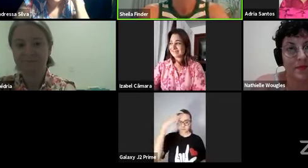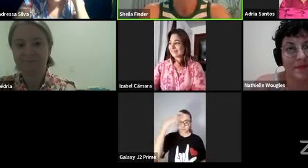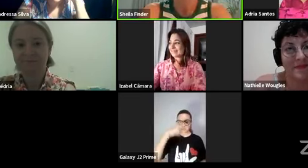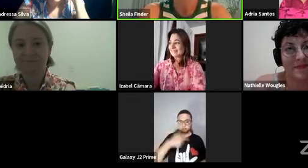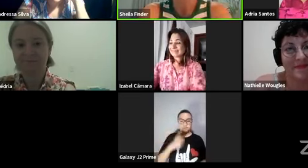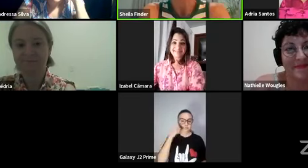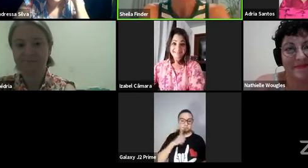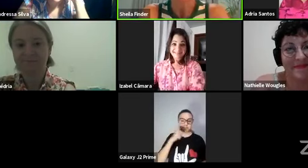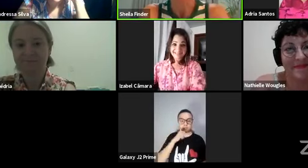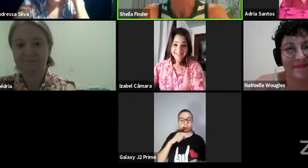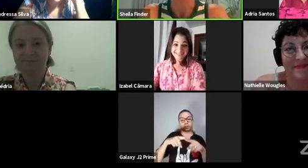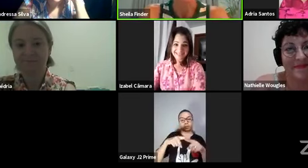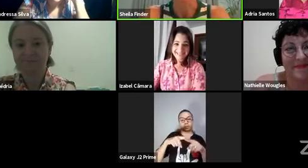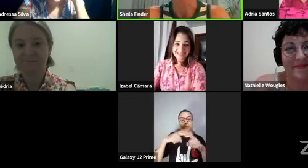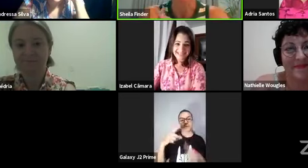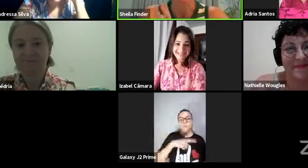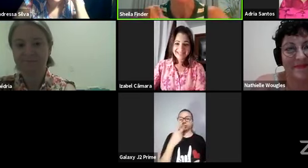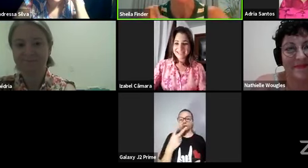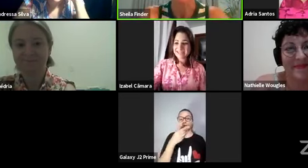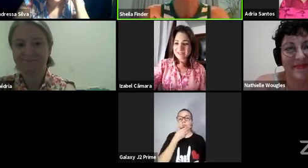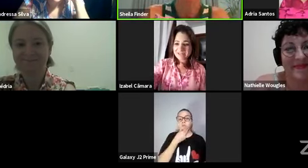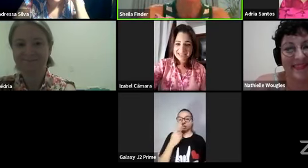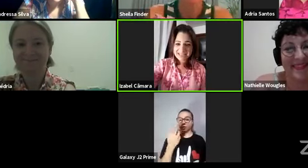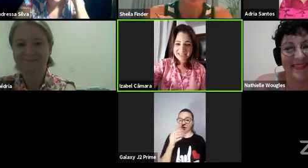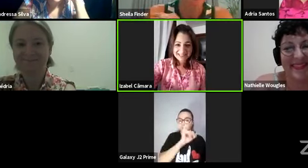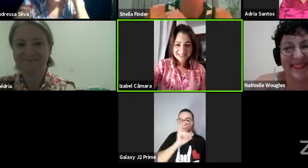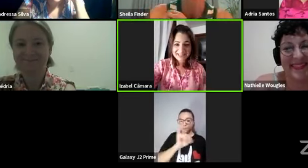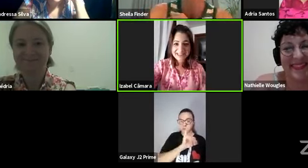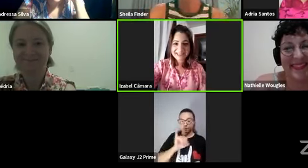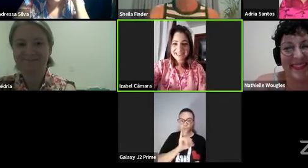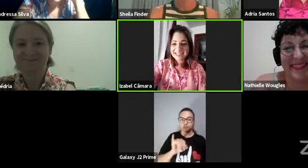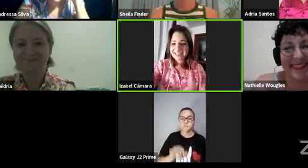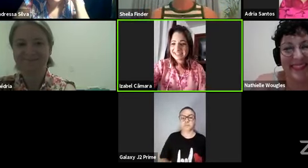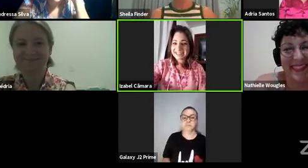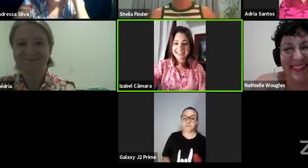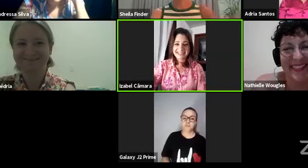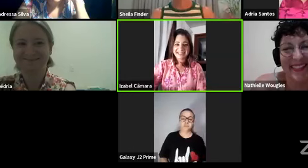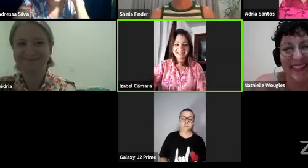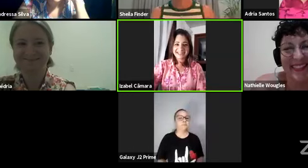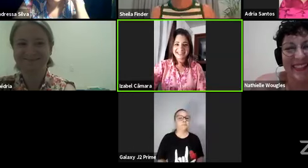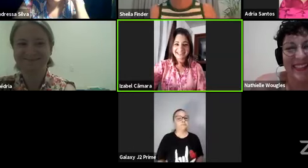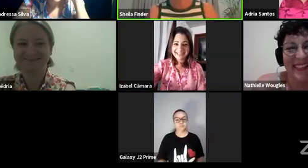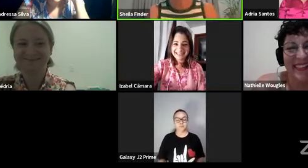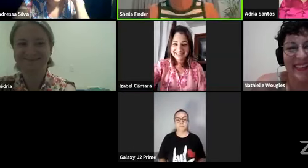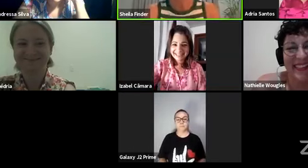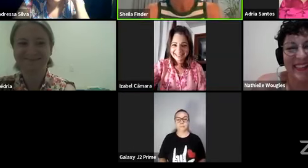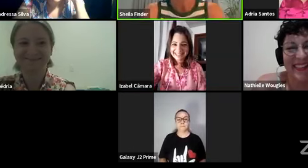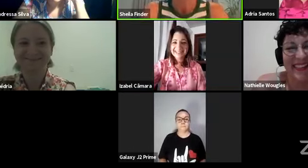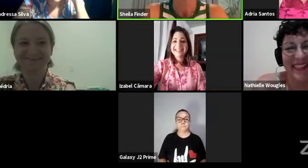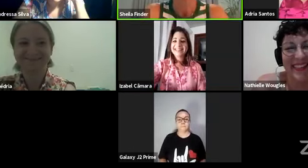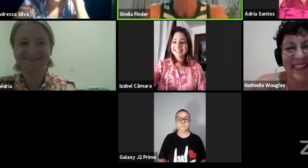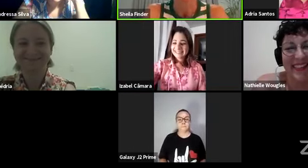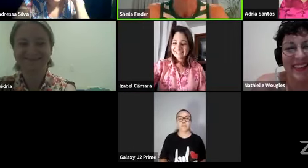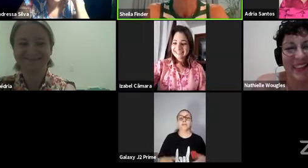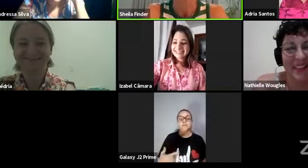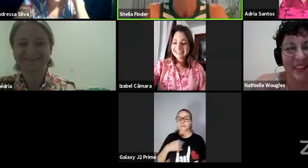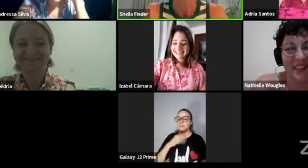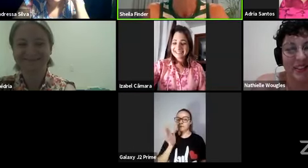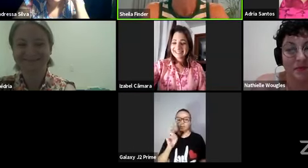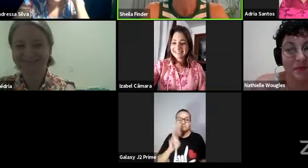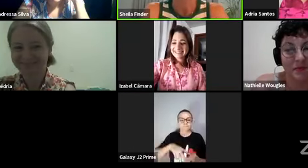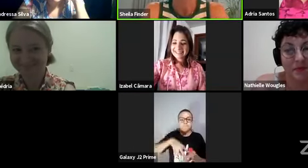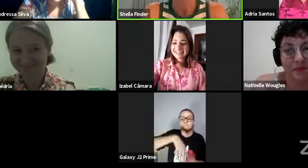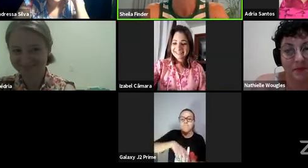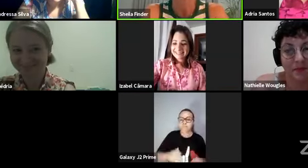Então ali eu já tive que dominar a área, né? Vamos dizer Já assim. teve que resistir, né, Sheila? Já tive que resistir.